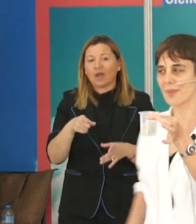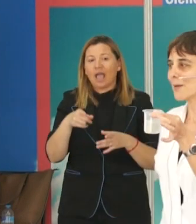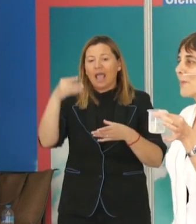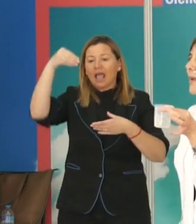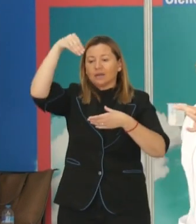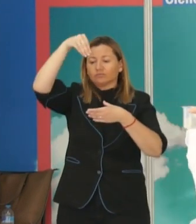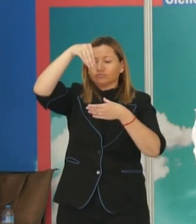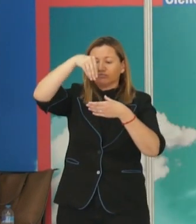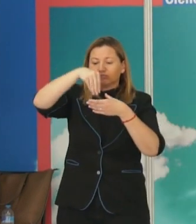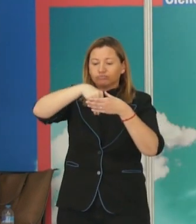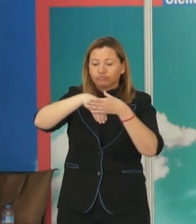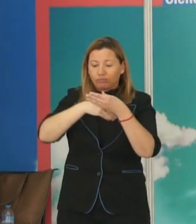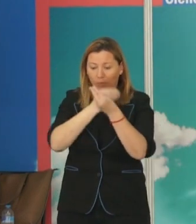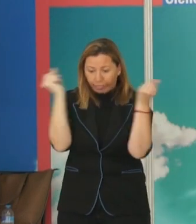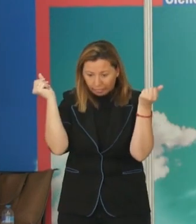spam. Bien.